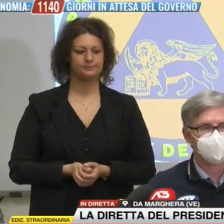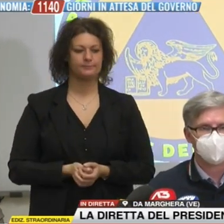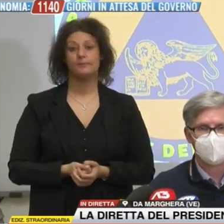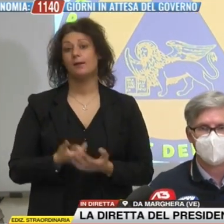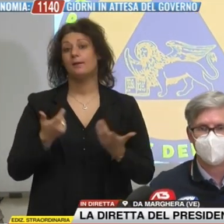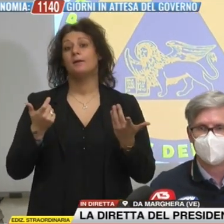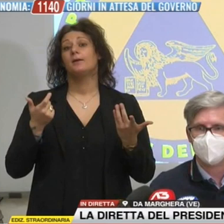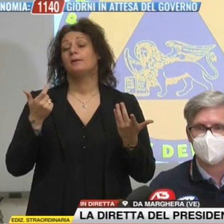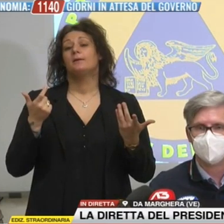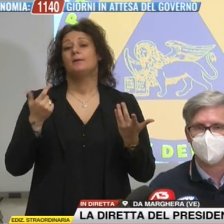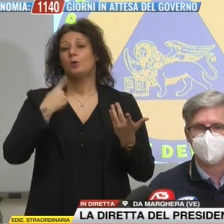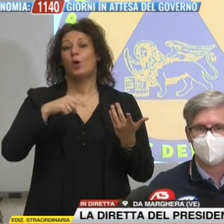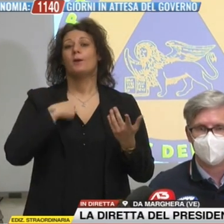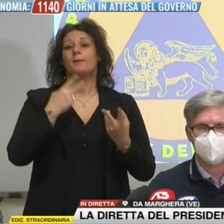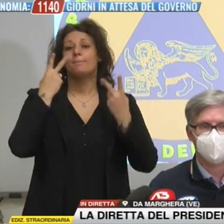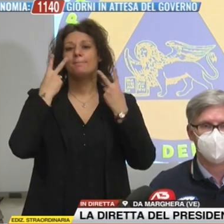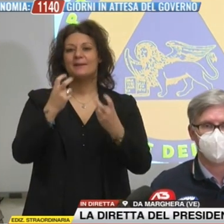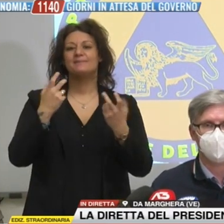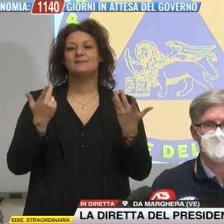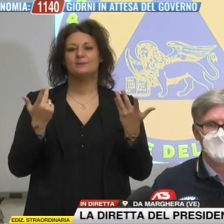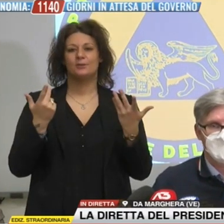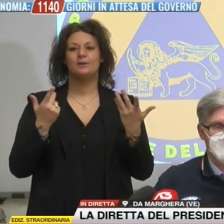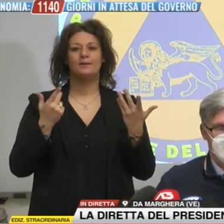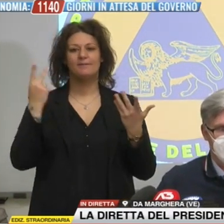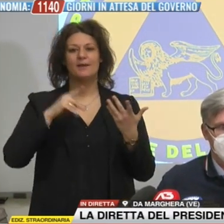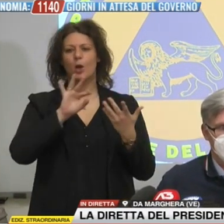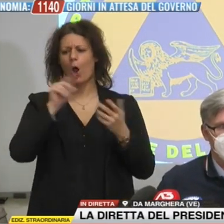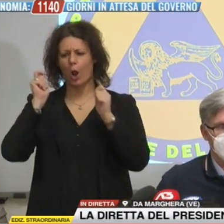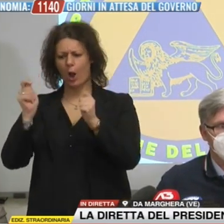perché spesso leggo che vengono sbagliate le previsioni.